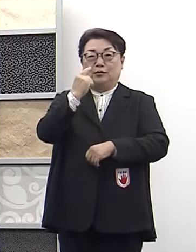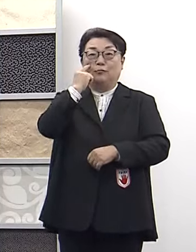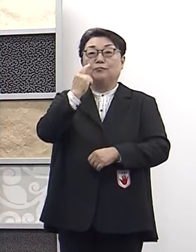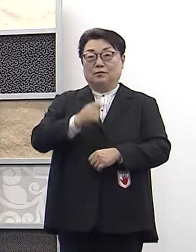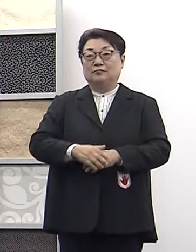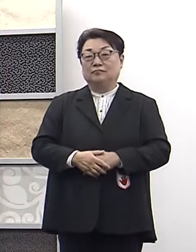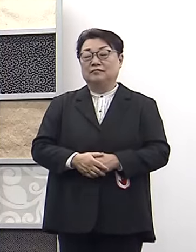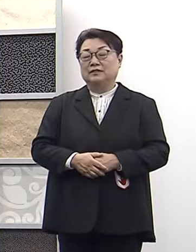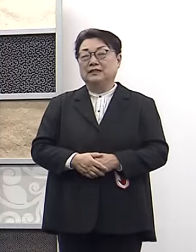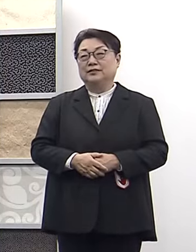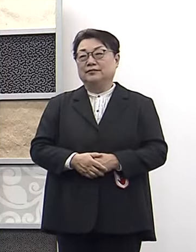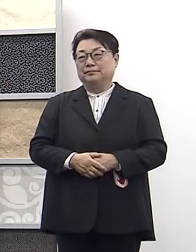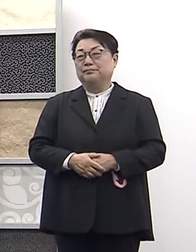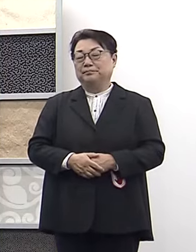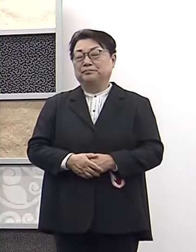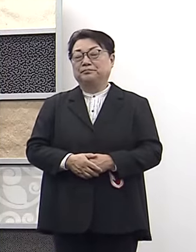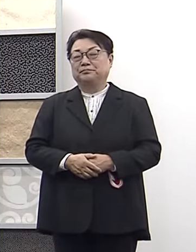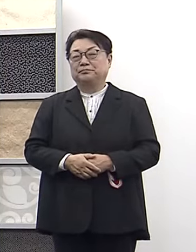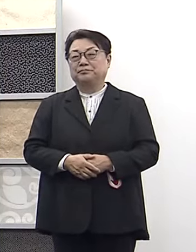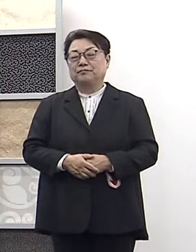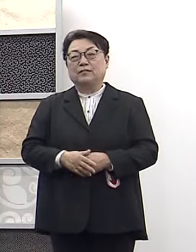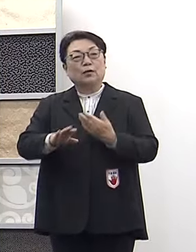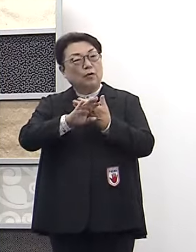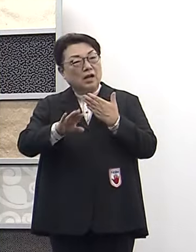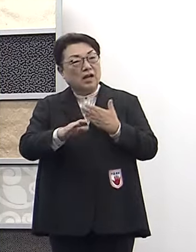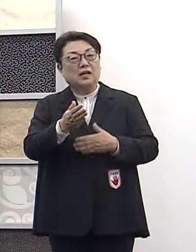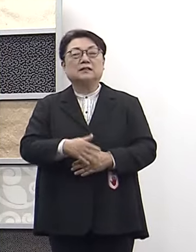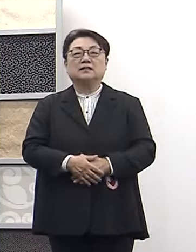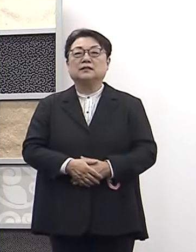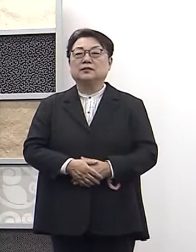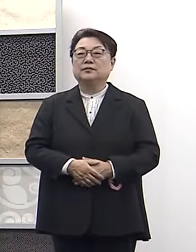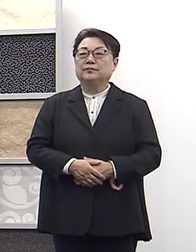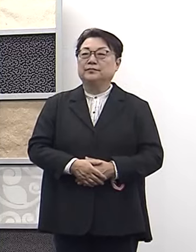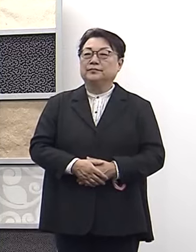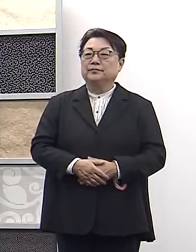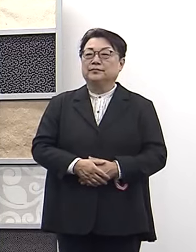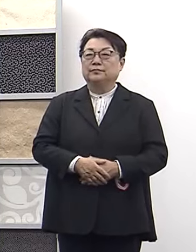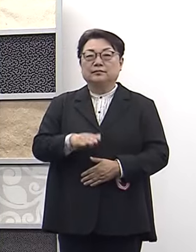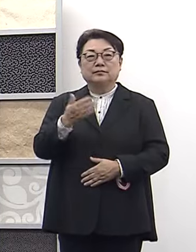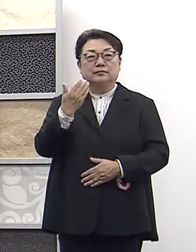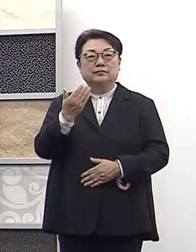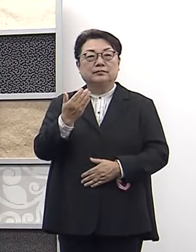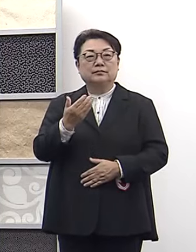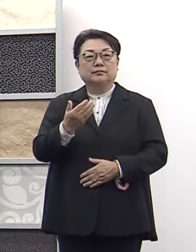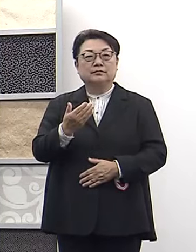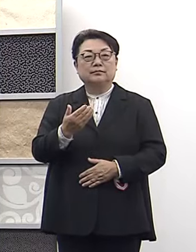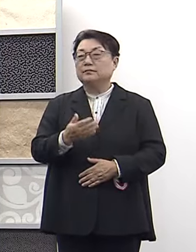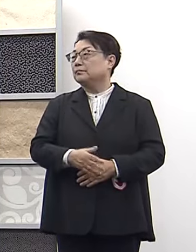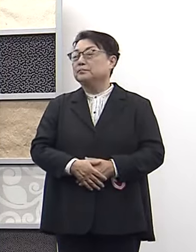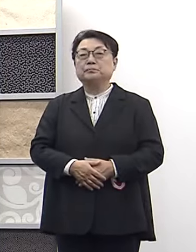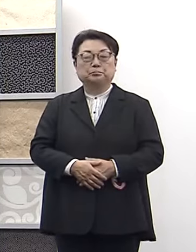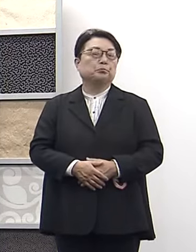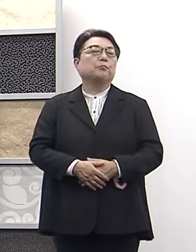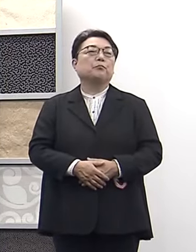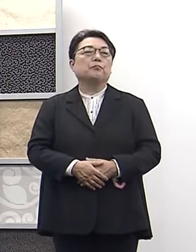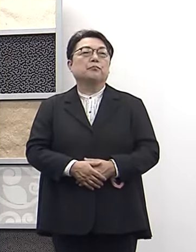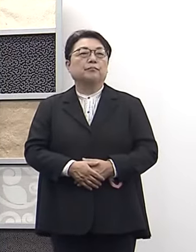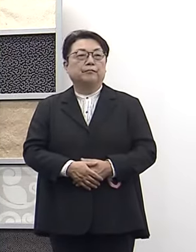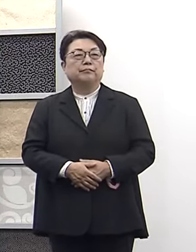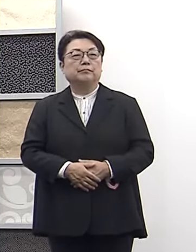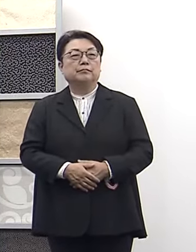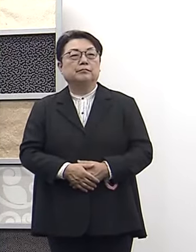います。 よろしいでしょうか。他にいかがでしょうか。よろしいでしょうか。それでは朝